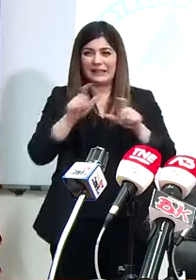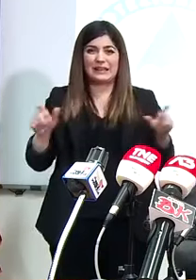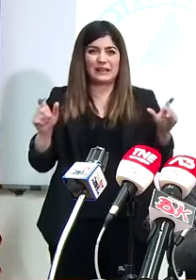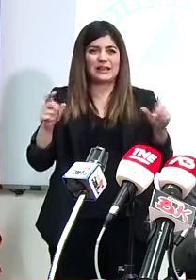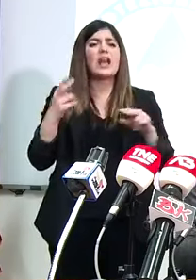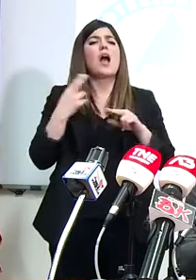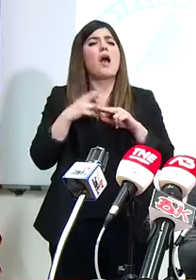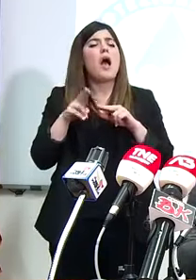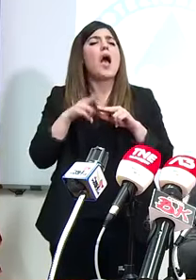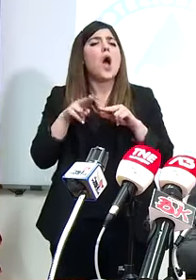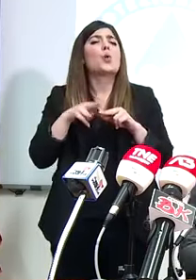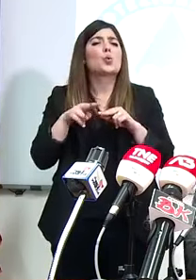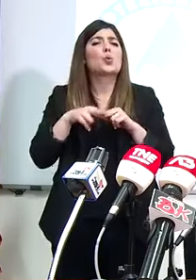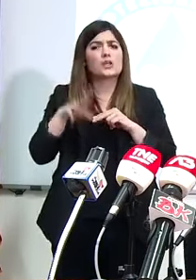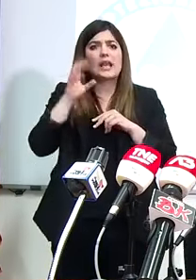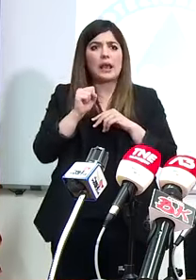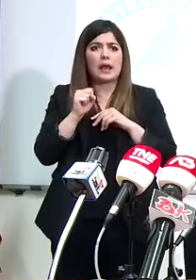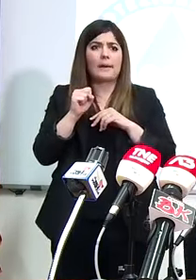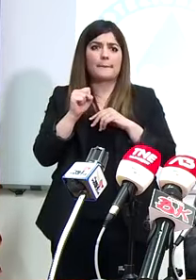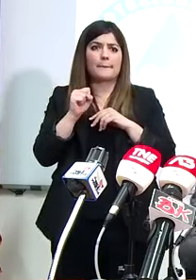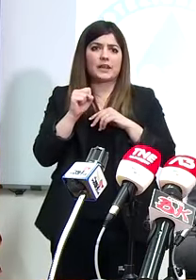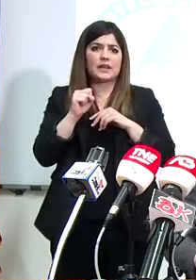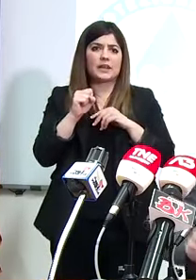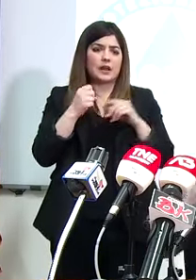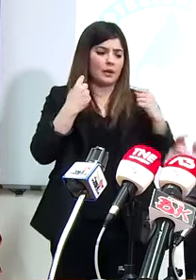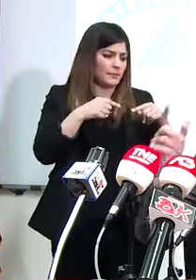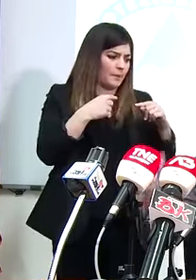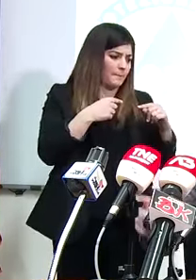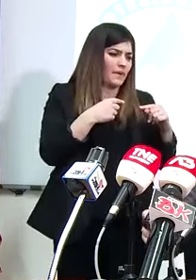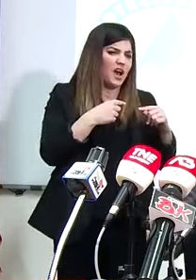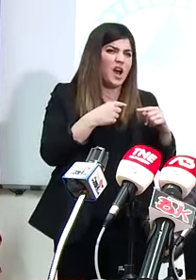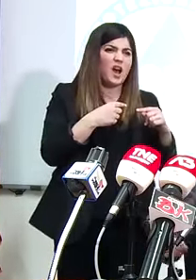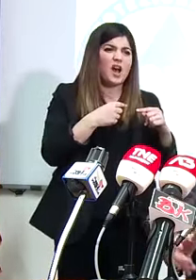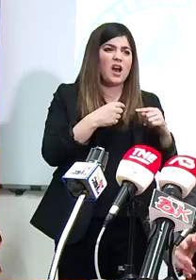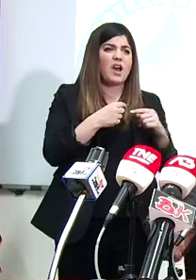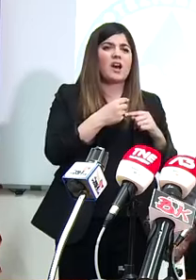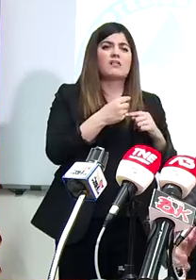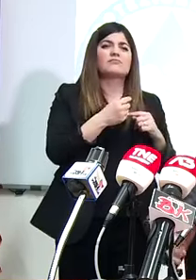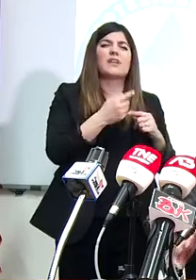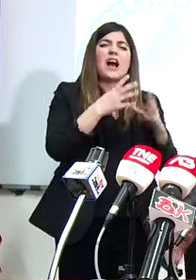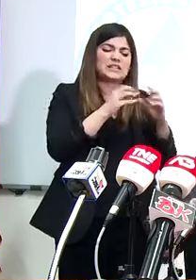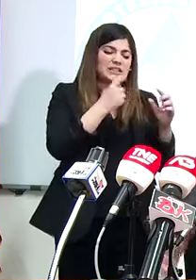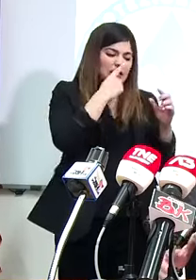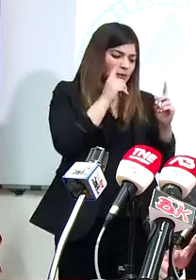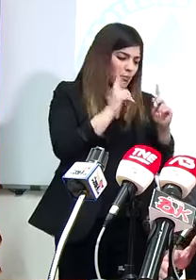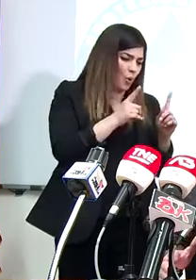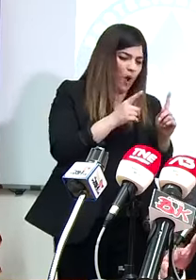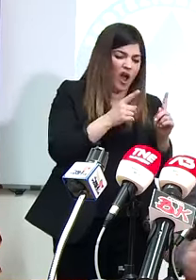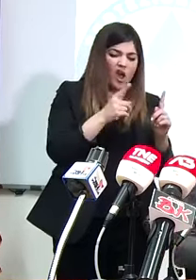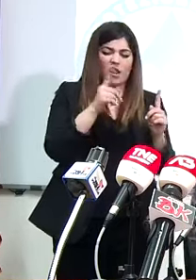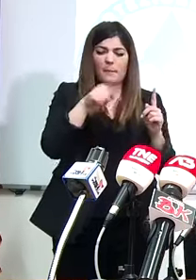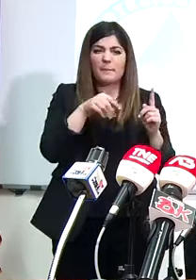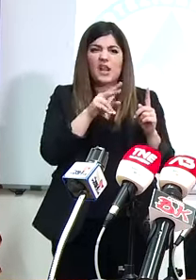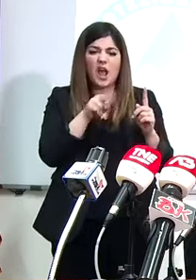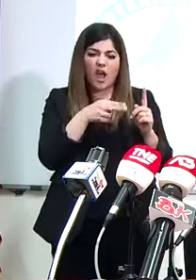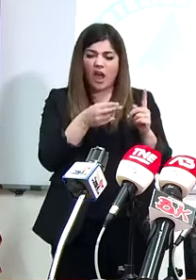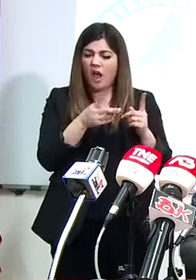queste cose presentate con la ragione sociale in mille euro sono poi vaccini o son chiacchiere